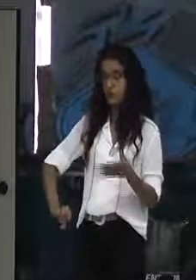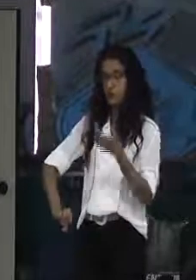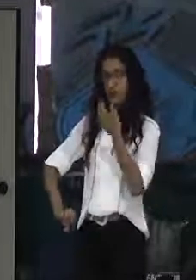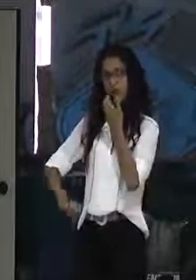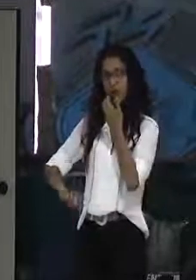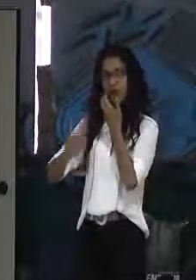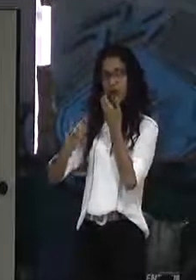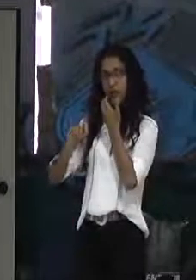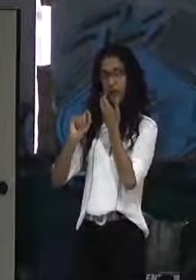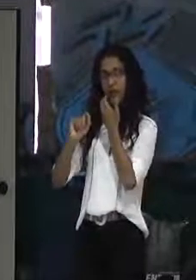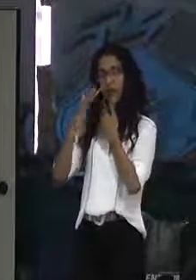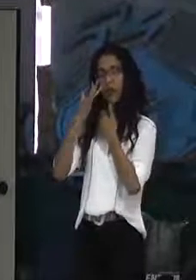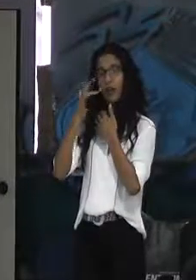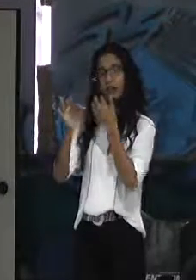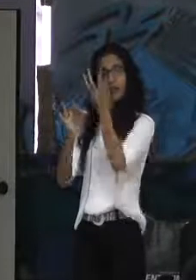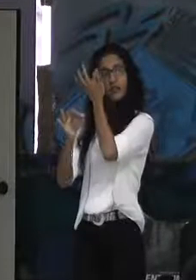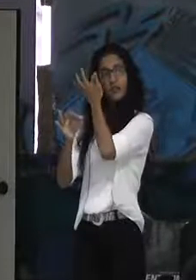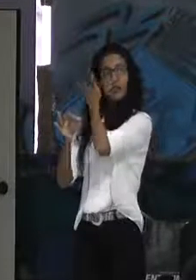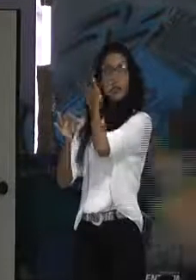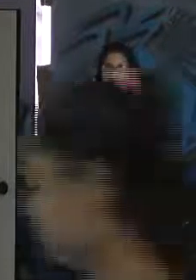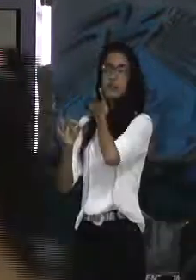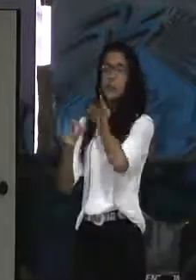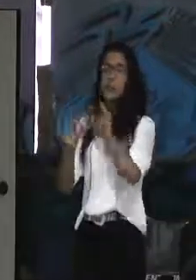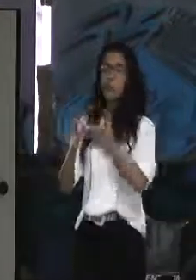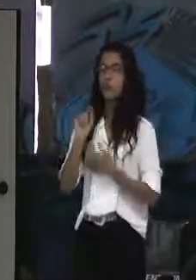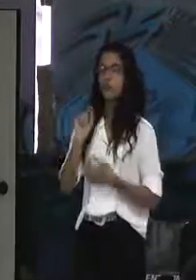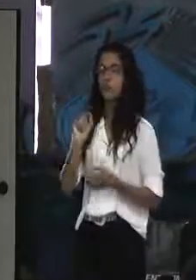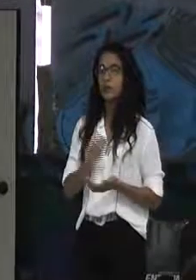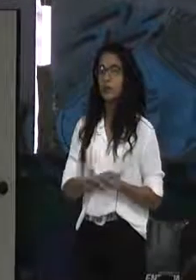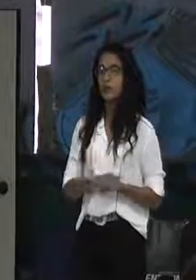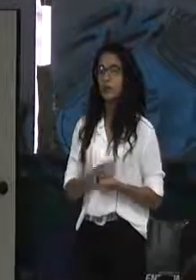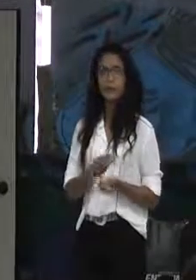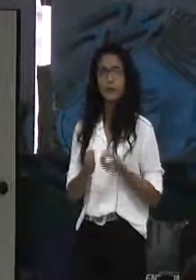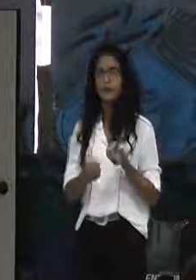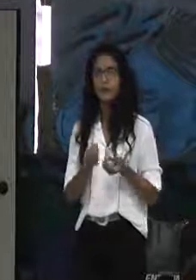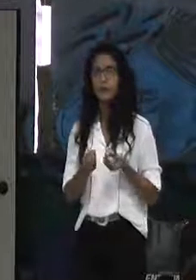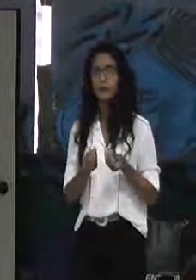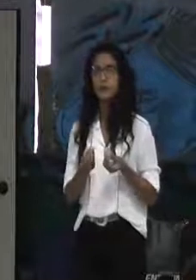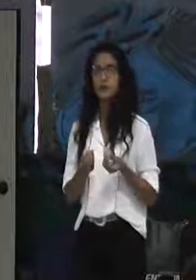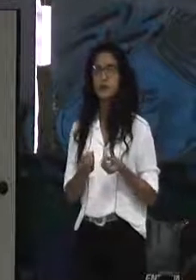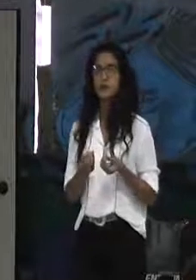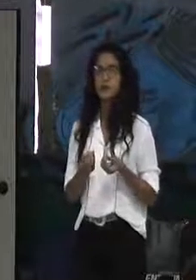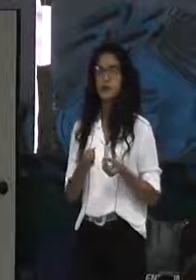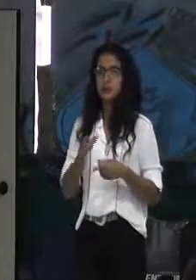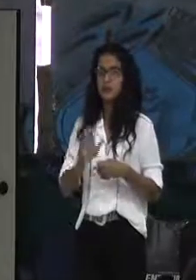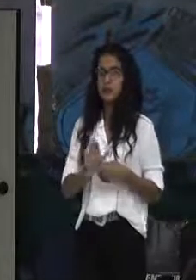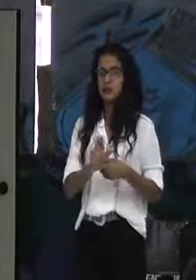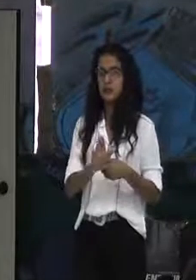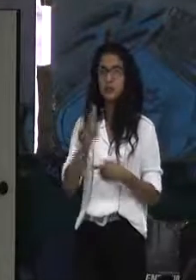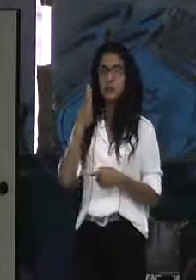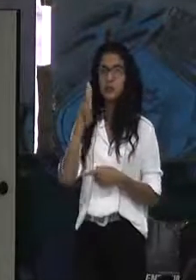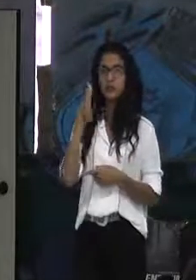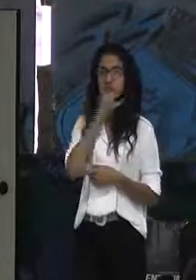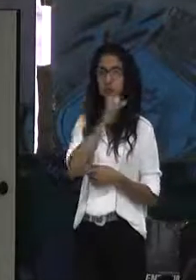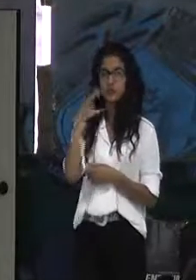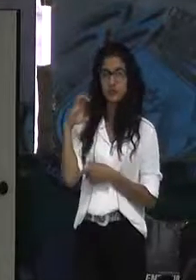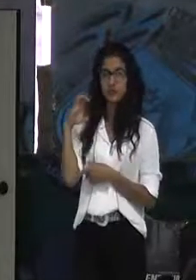atenção para isso. Porque como é que fica, que ficaria então a assistência de urgência e emergência na